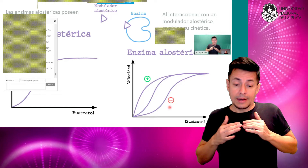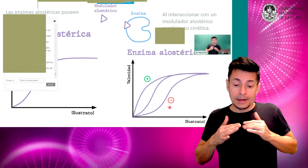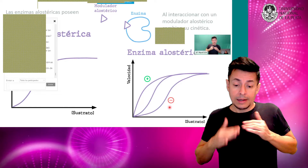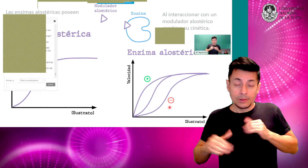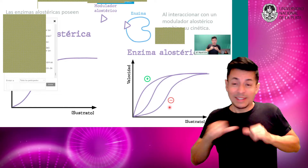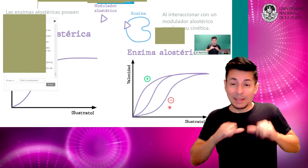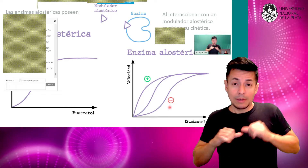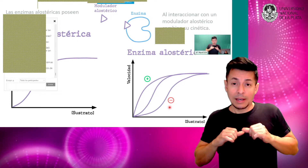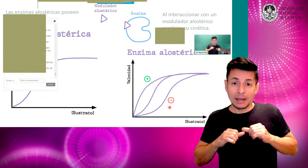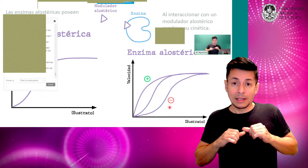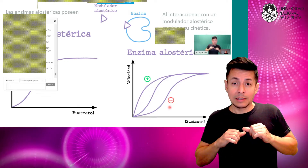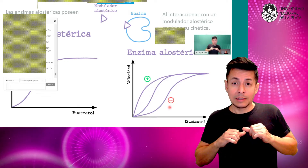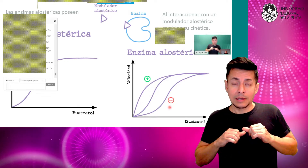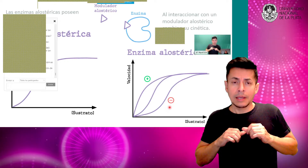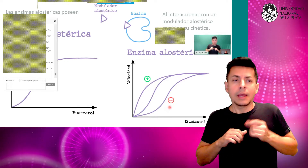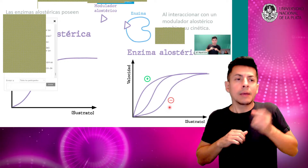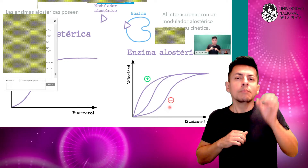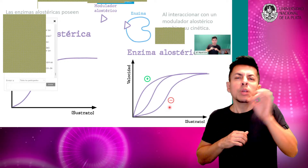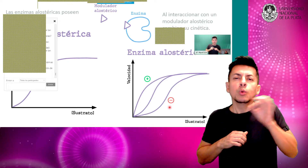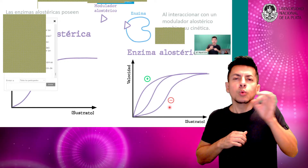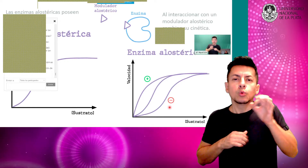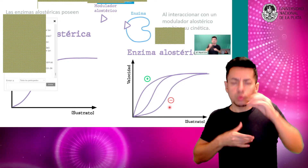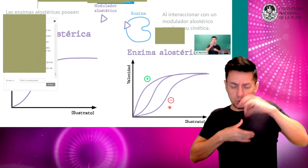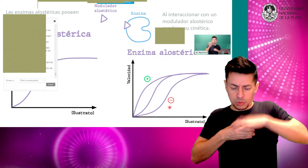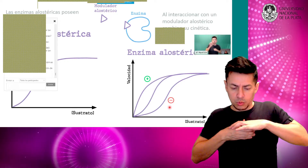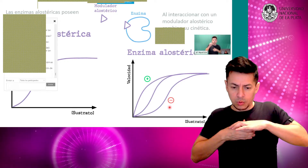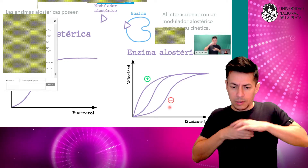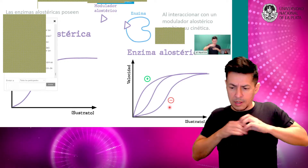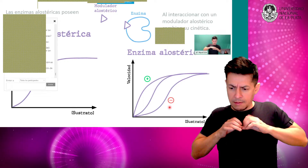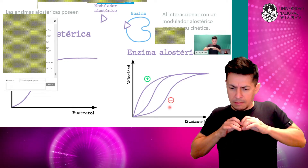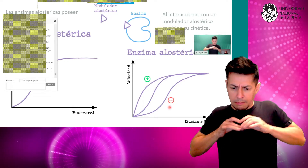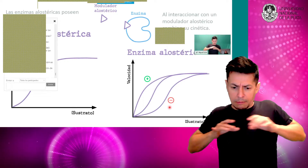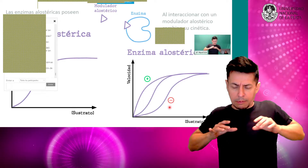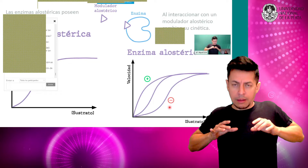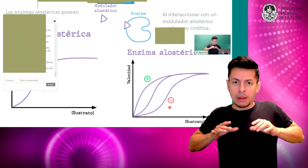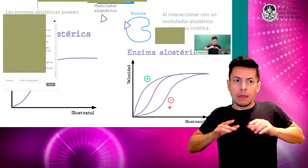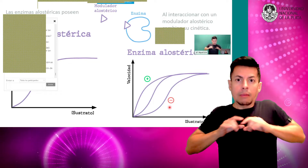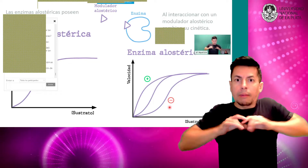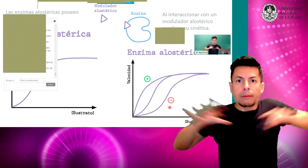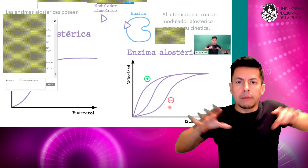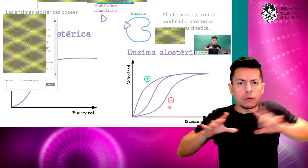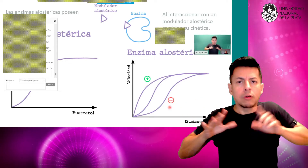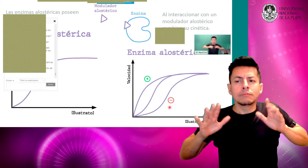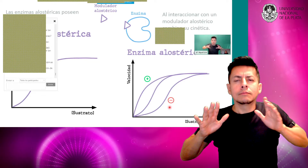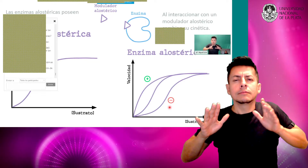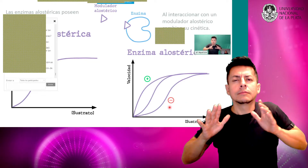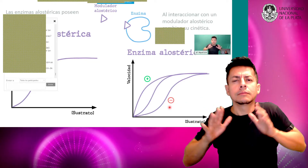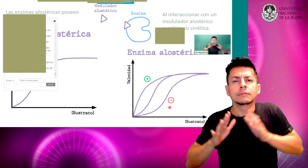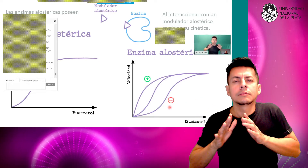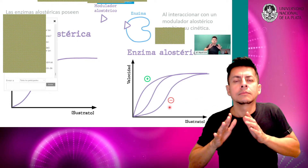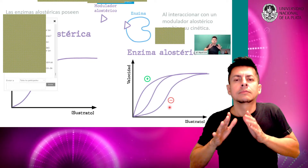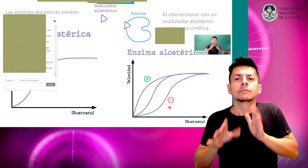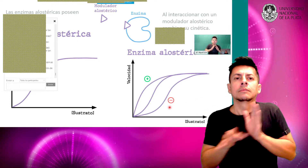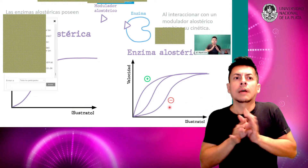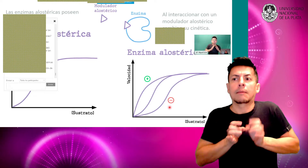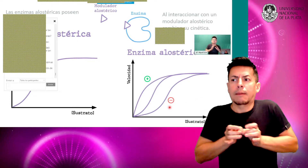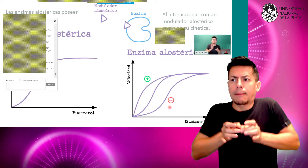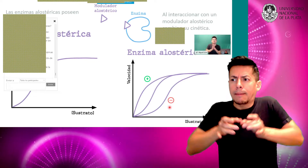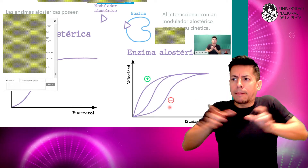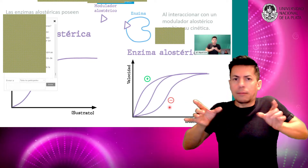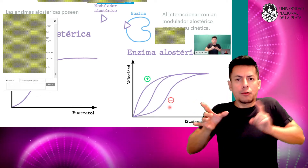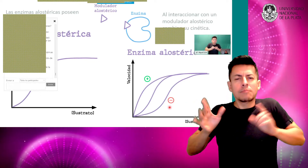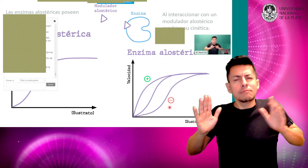que infectan nuestro cuerpo. Y de esa manera impedimos que esas bacterias se reproduzcan y crezcan y nos sigan